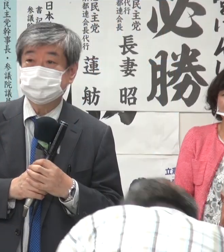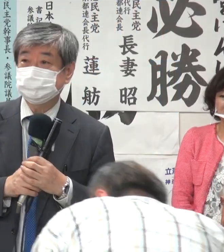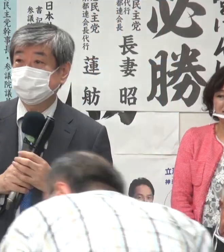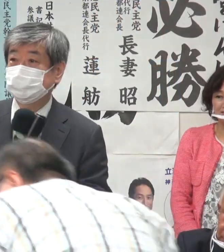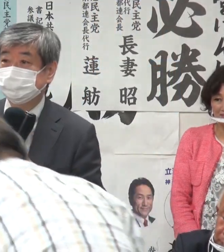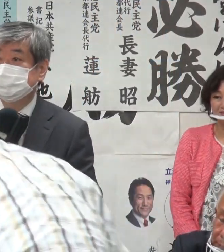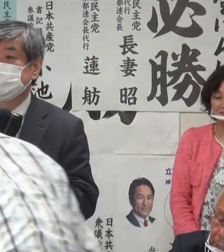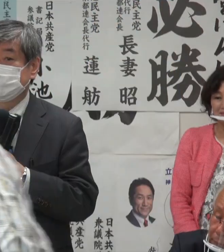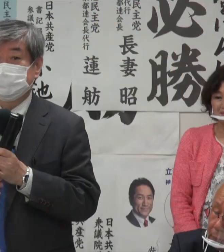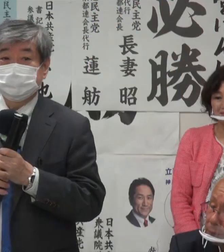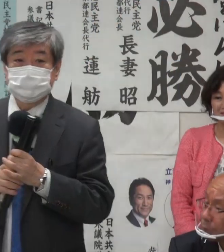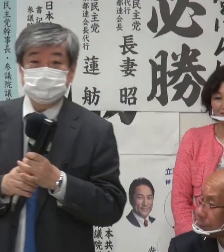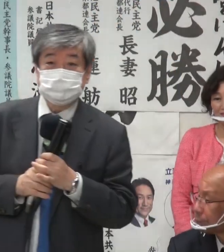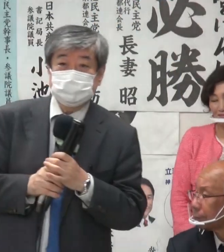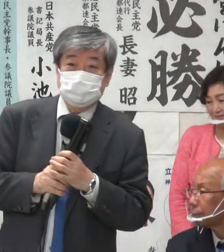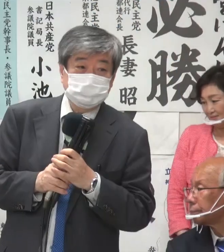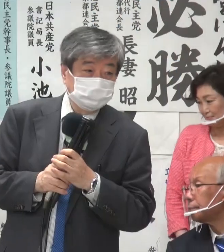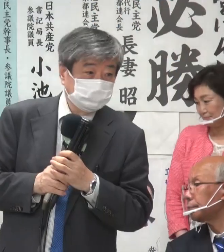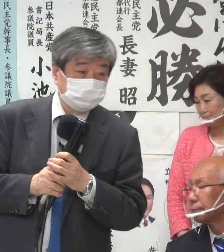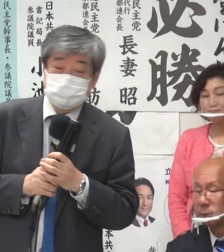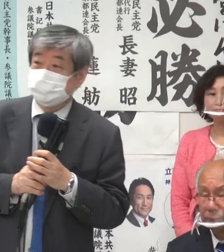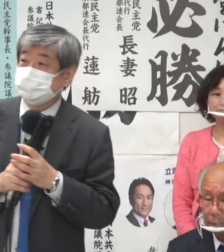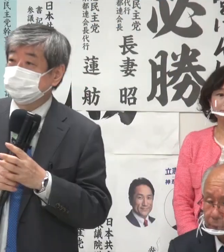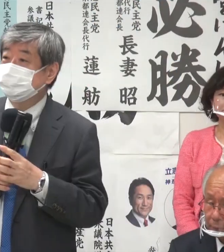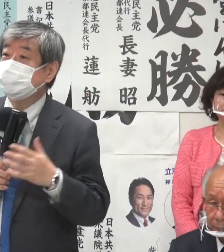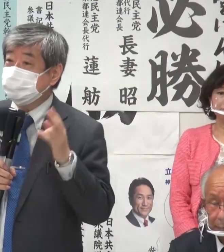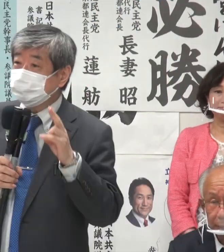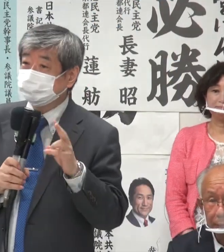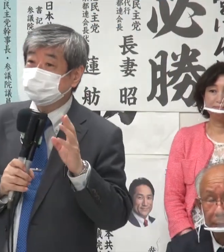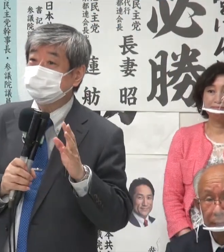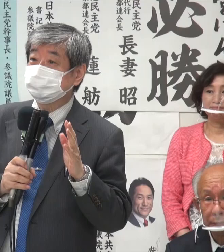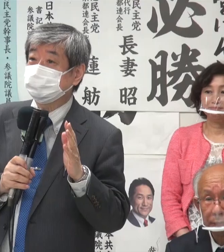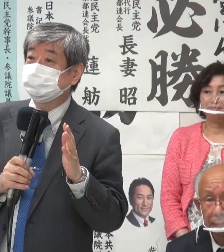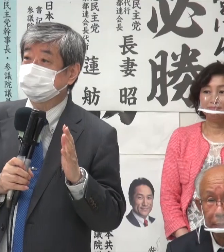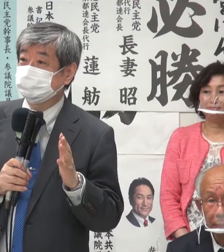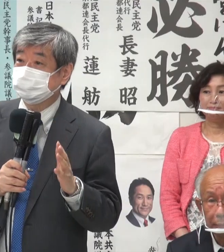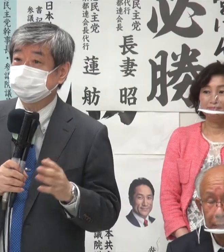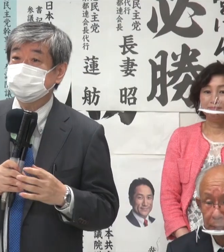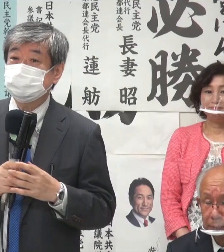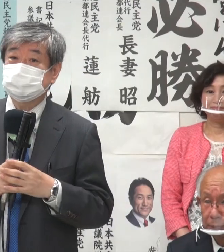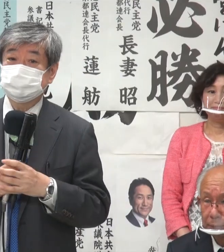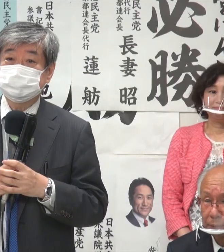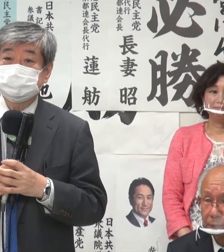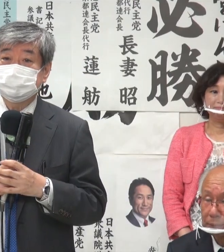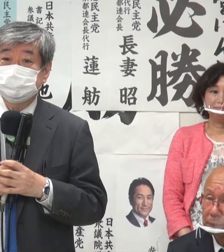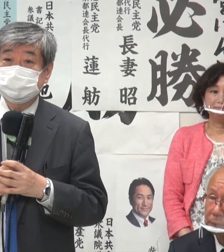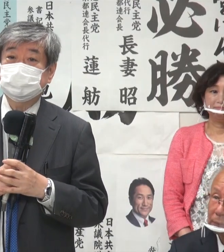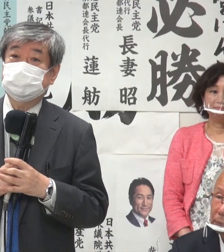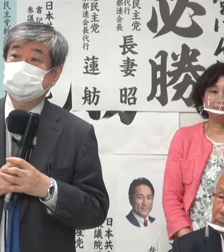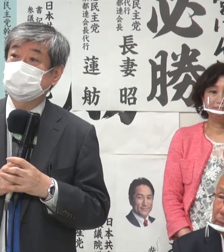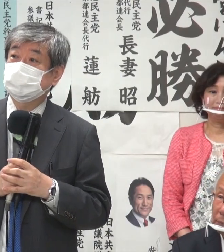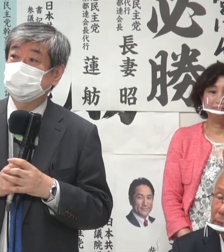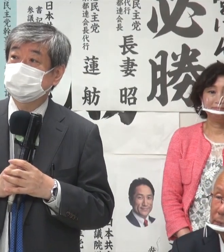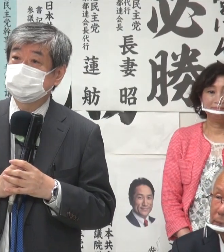大丈夫ですね、はい、じゃあ、2回目をセットしたのはですね、選挙の情勢